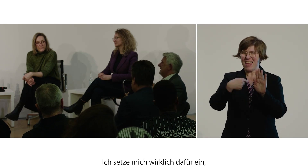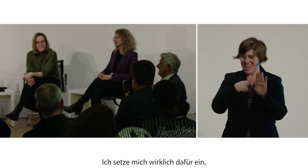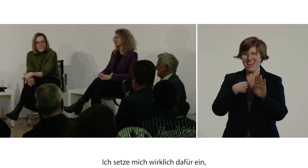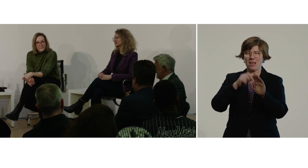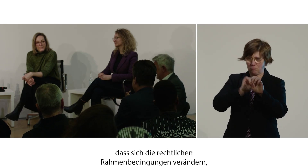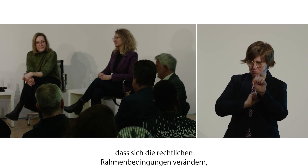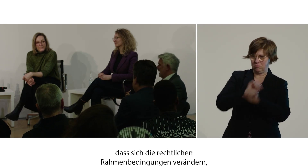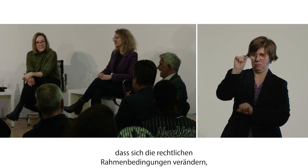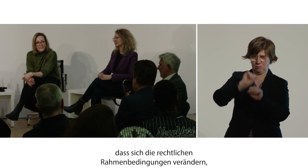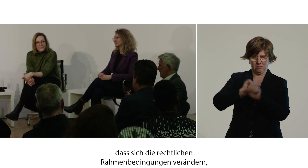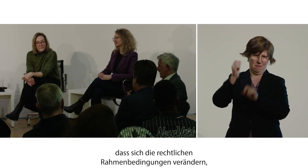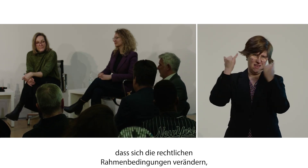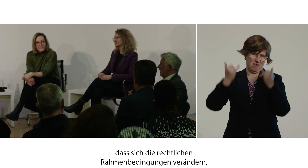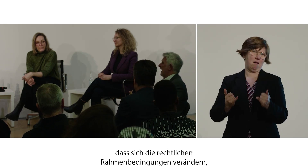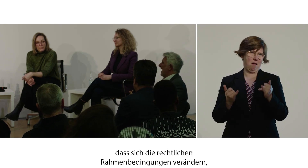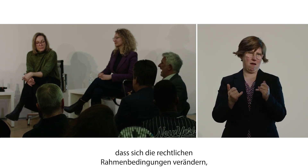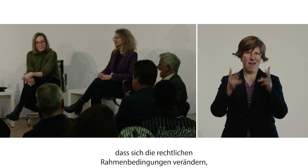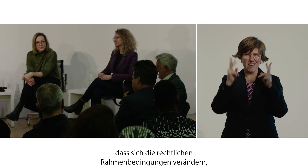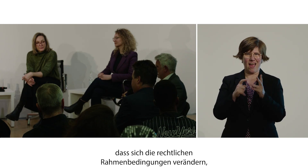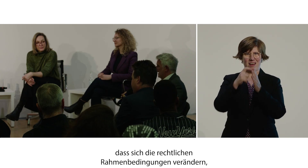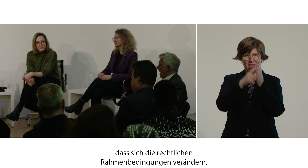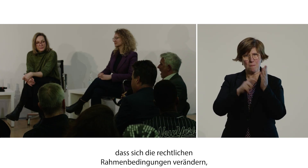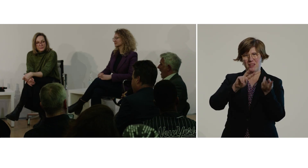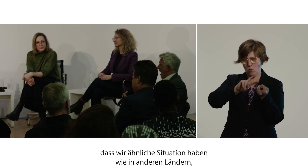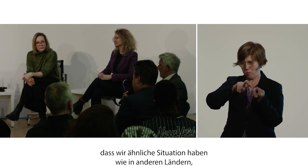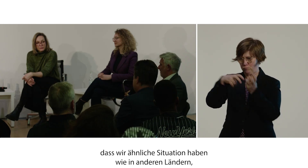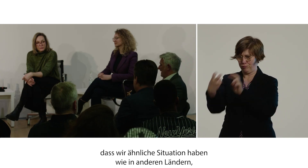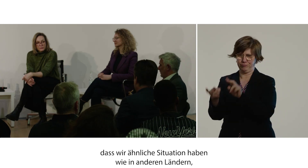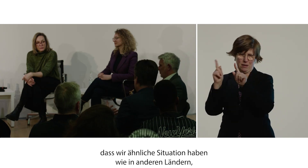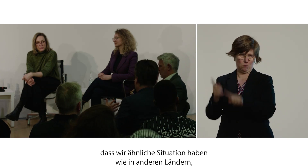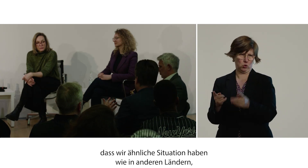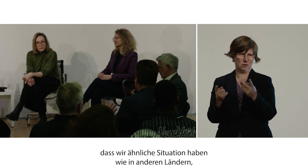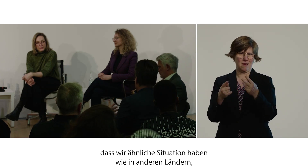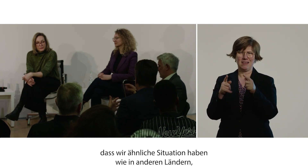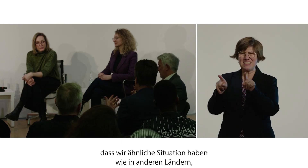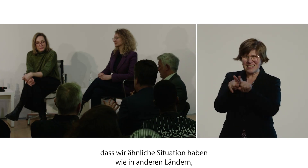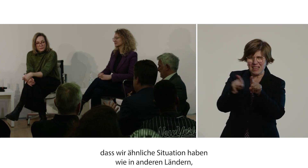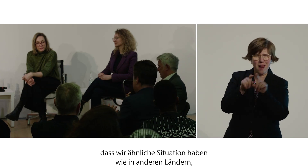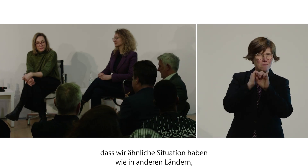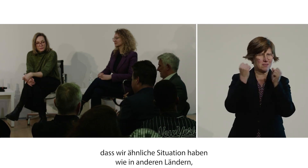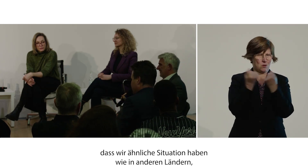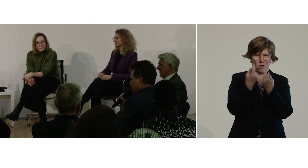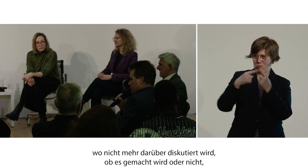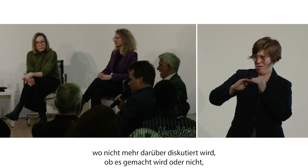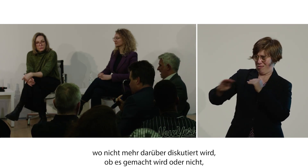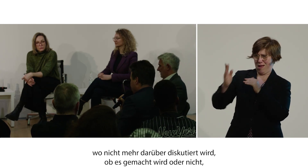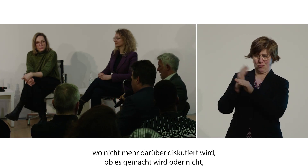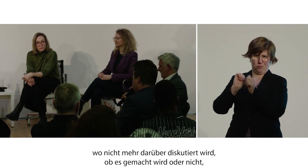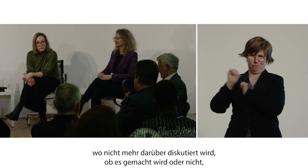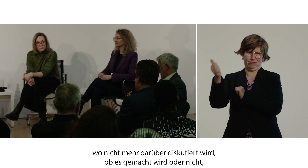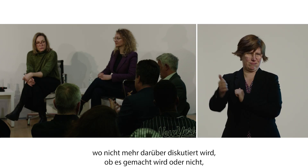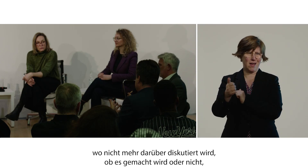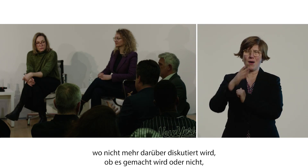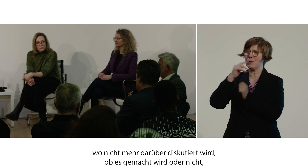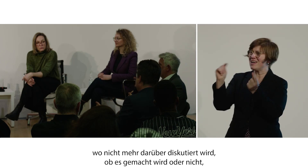wirklich dafür ein, dass sich die rechtlichen Rahmenbedingungen dahingehend verändern, dass wir ähnliche Situationen haben wie in anderen Ländern, wo nicht mehr